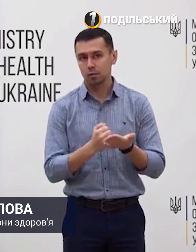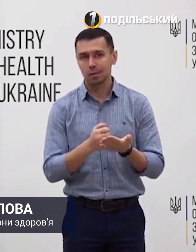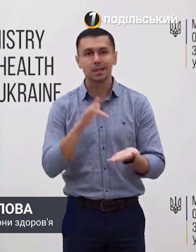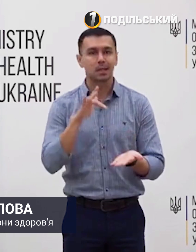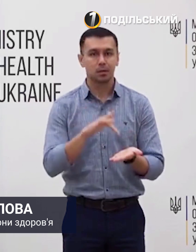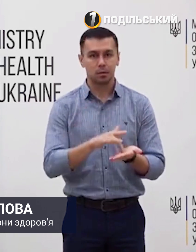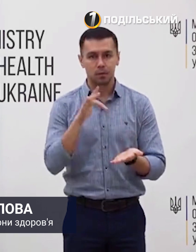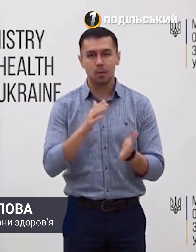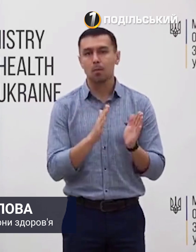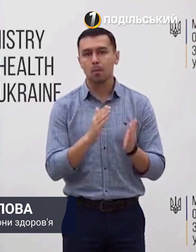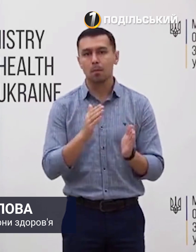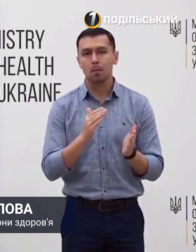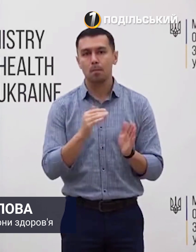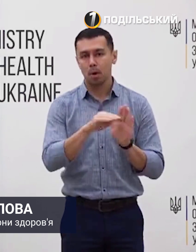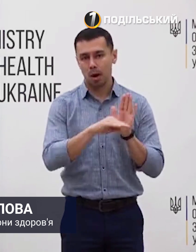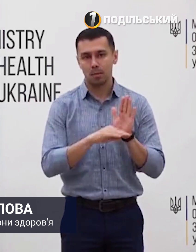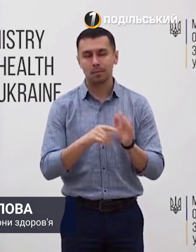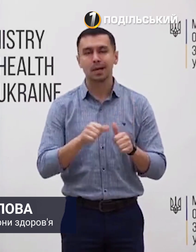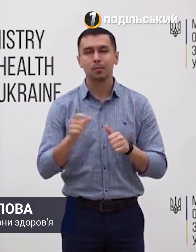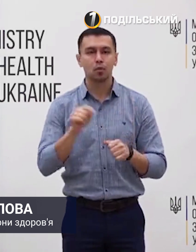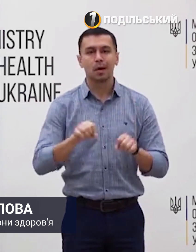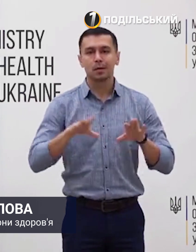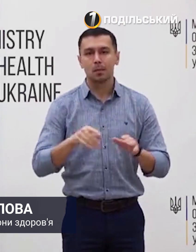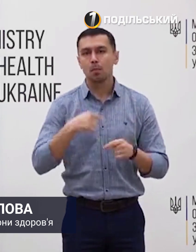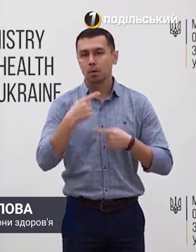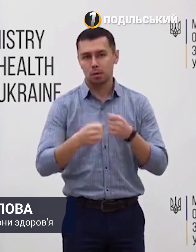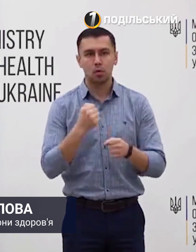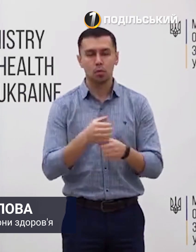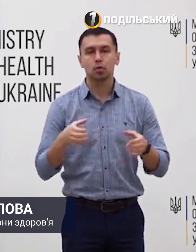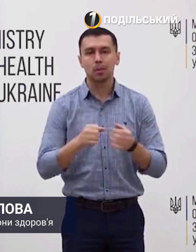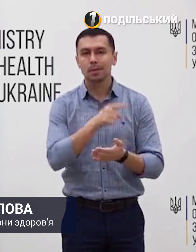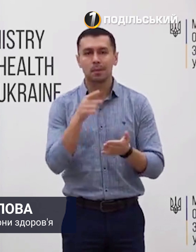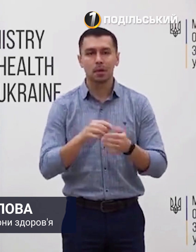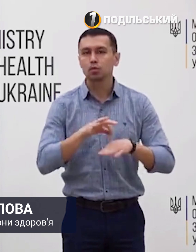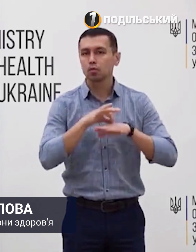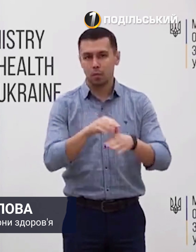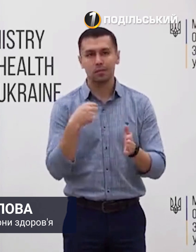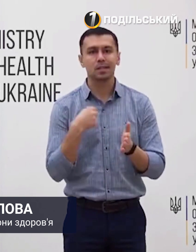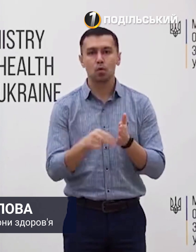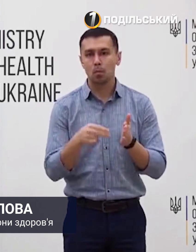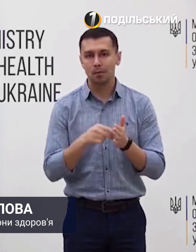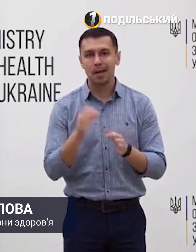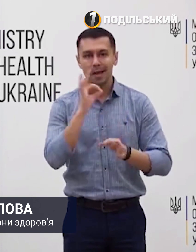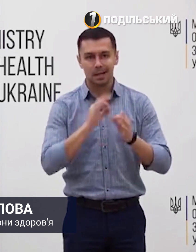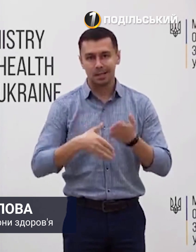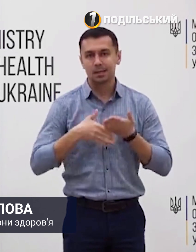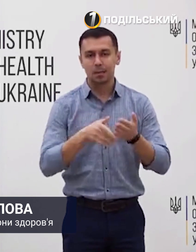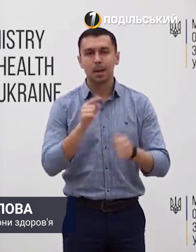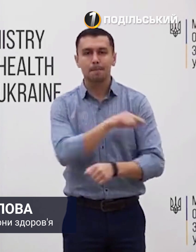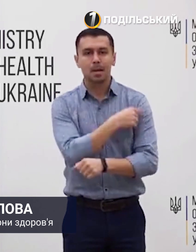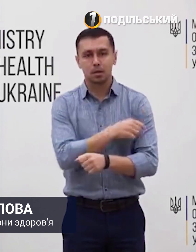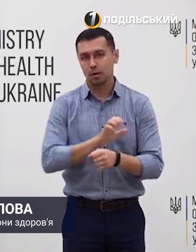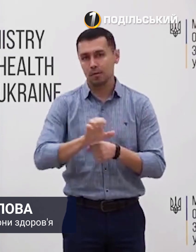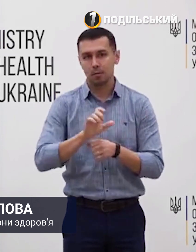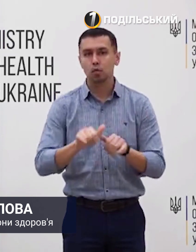з централізованої програми. Крім того, рішенням постійної робочої групи з питань супроводу закупівель лікарських засобів та